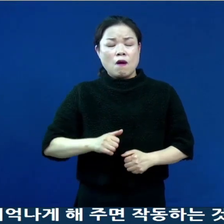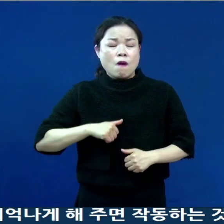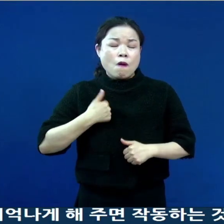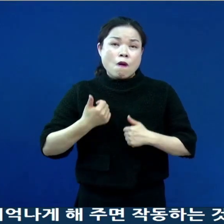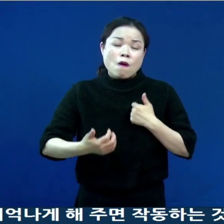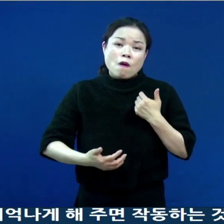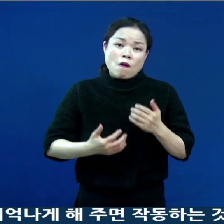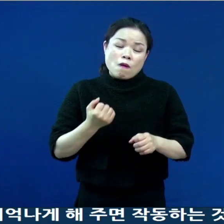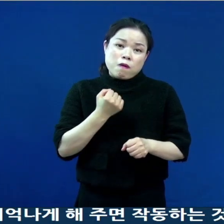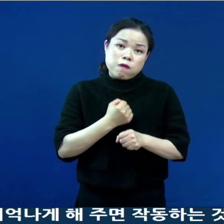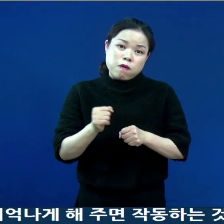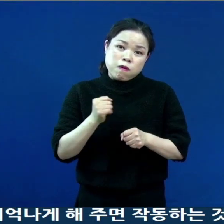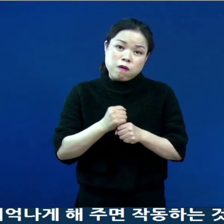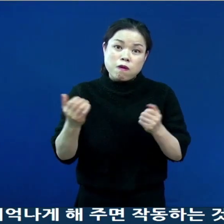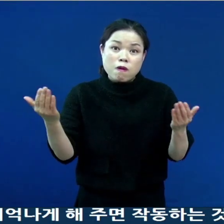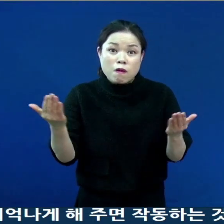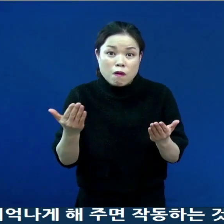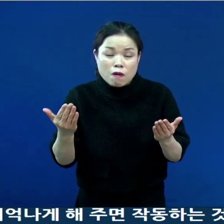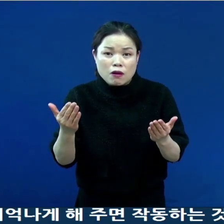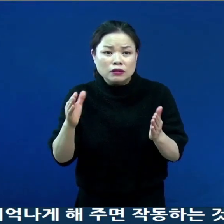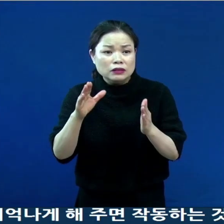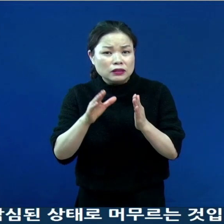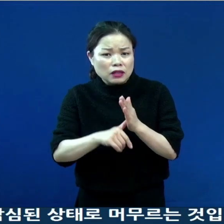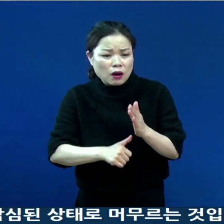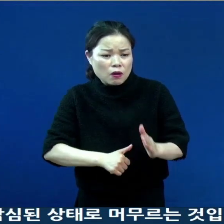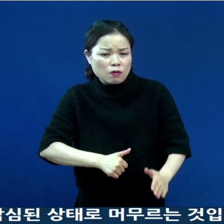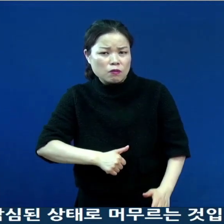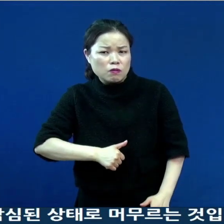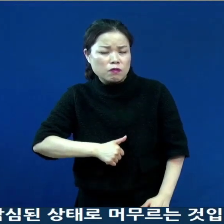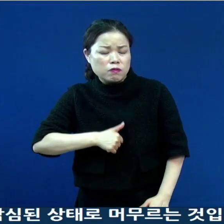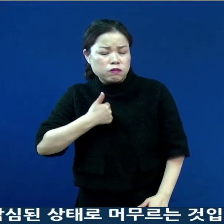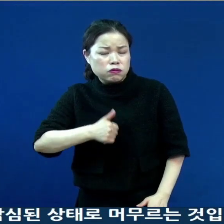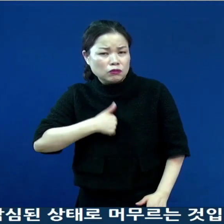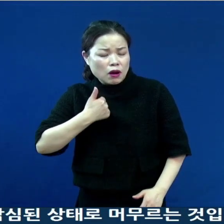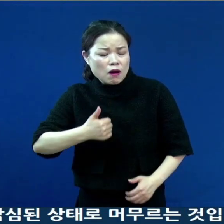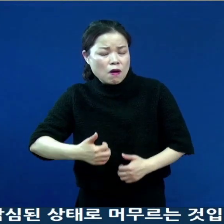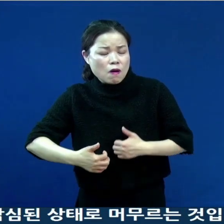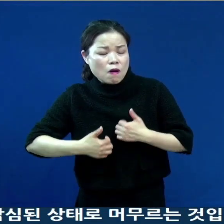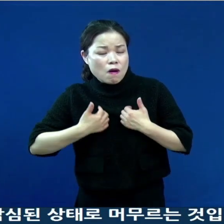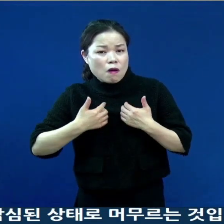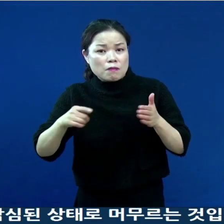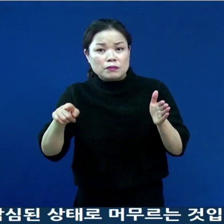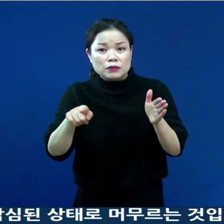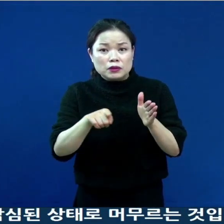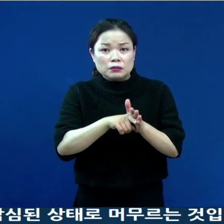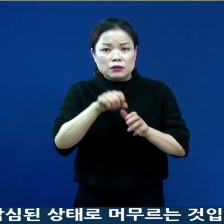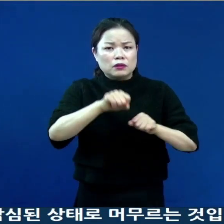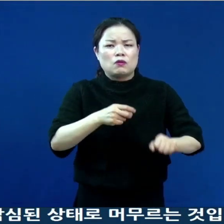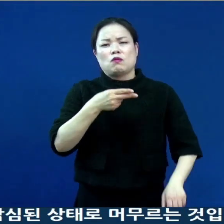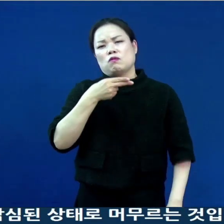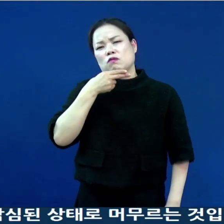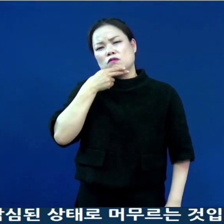분노하고 황당한 믿음, 이 사건 마주칠 때 그 분노와 황당 가운데 우리가 쌓여 있으면 믿음 작동 안 하는 겁니다.